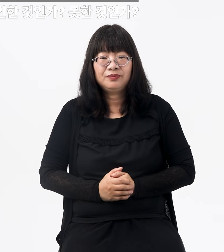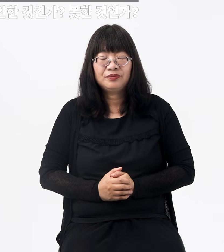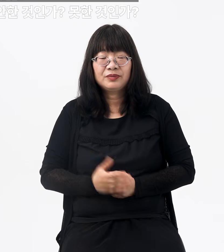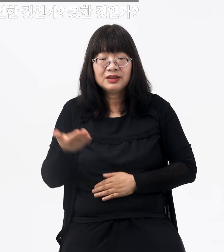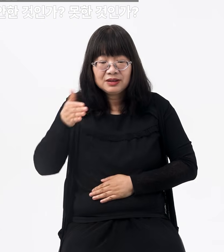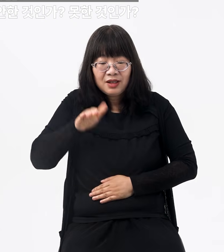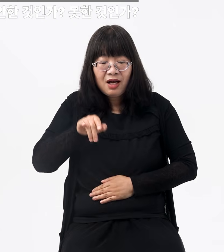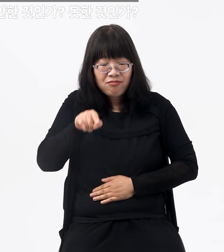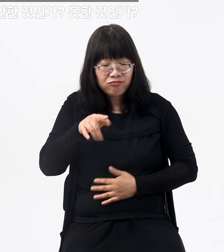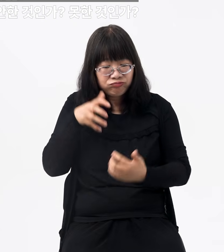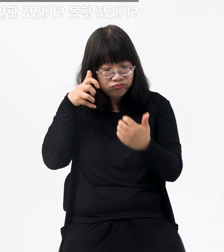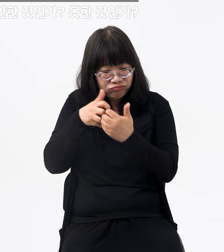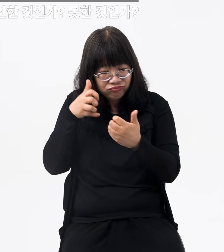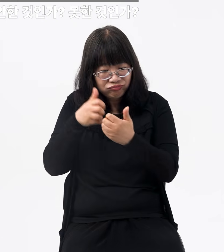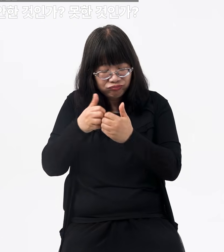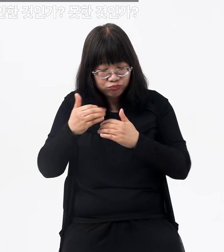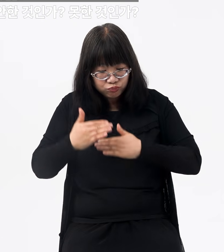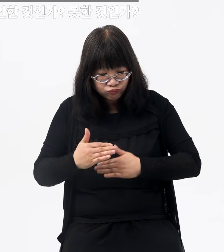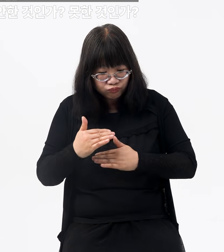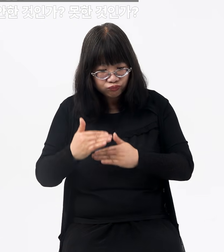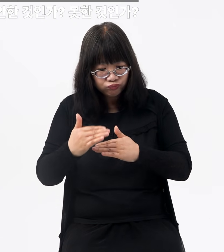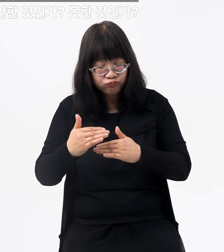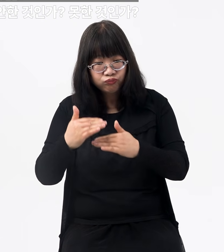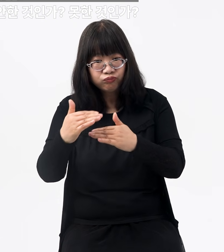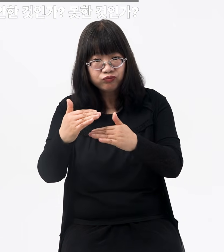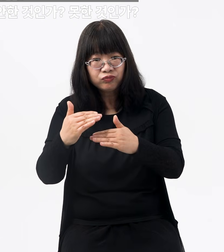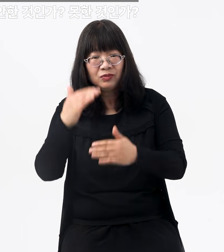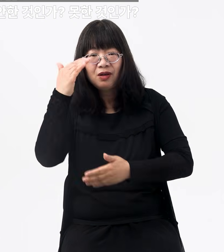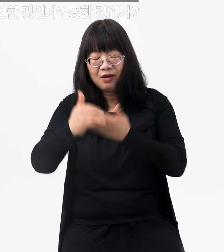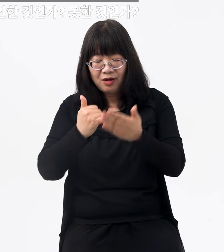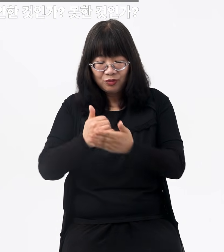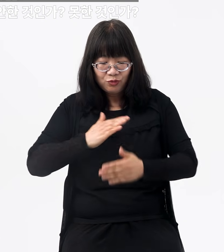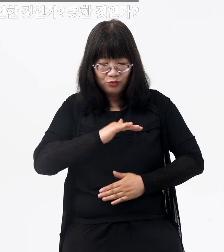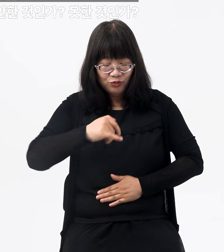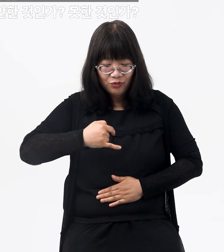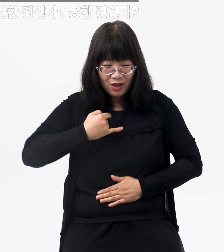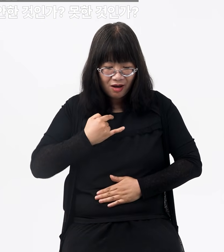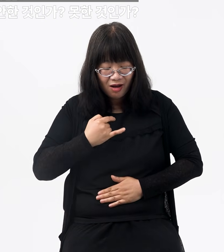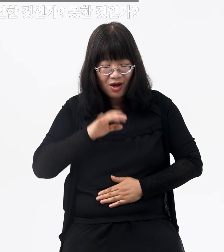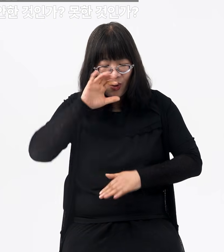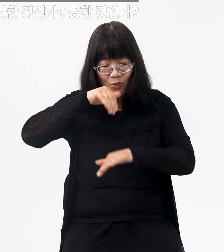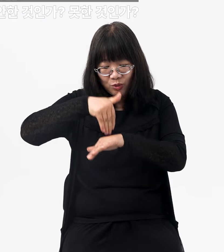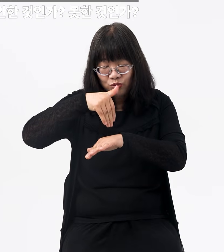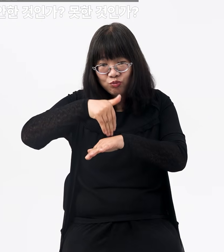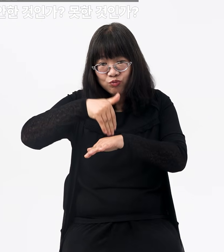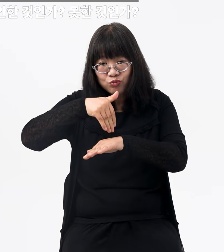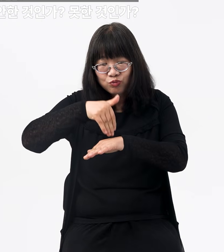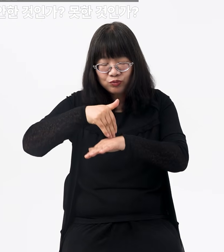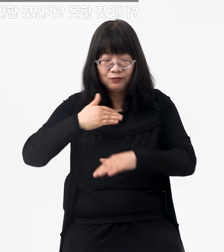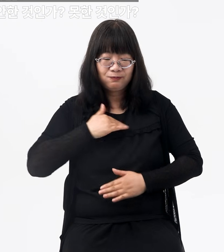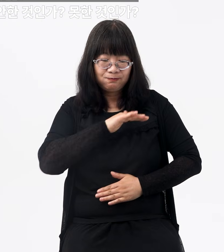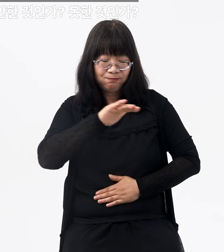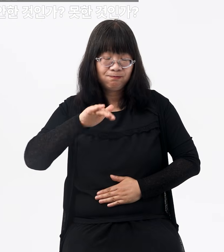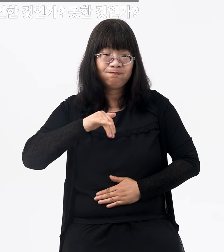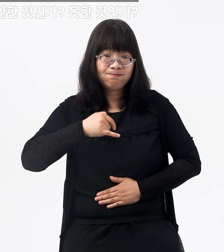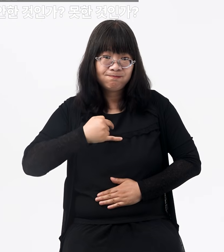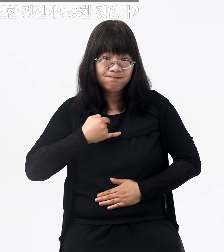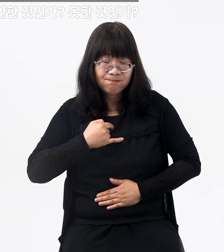근데 그 전쟁을 해가는 과정에서 하나님이 우리에게 연단시키고 우리에게